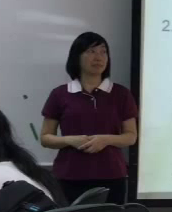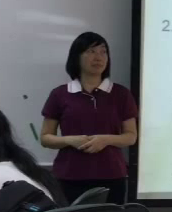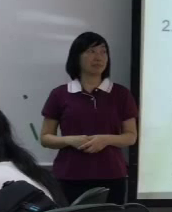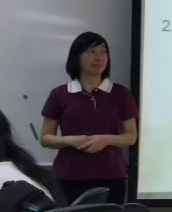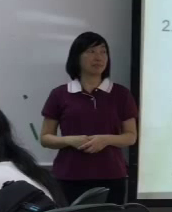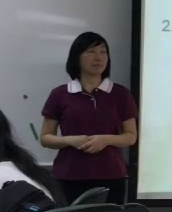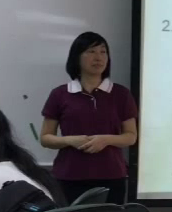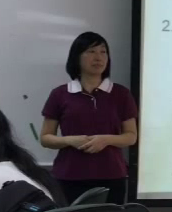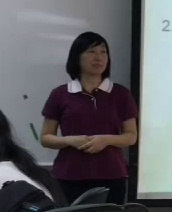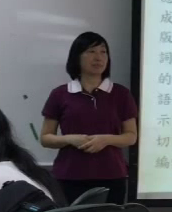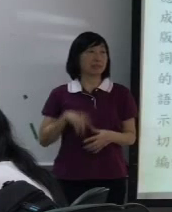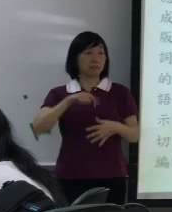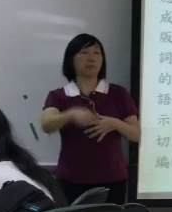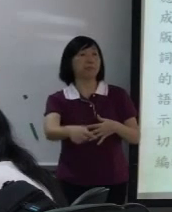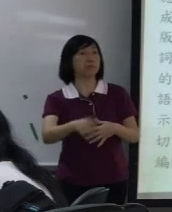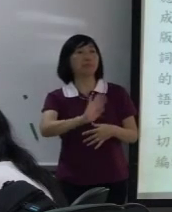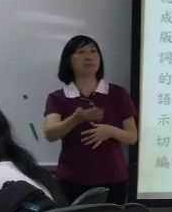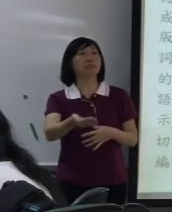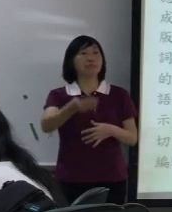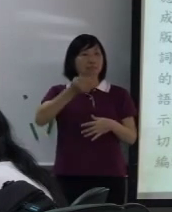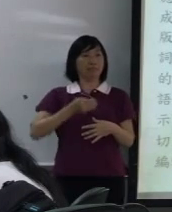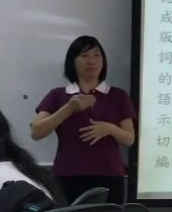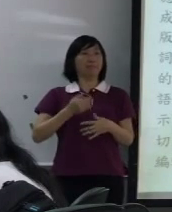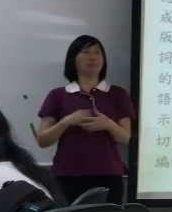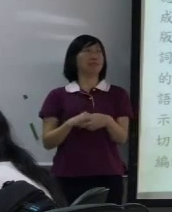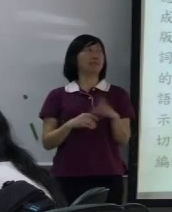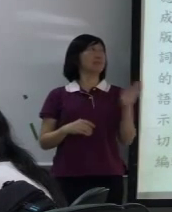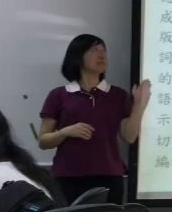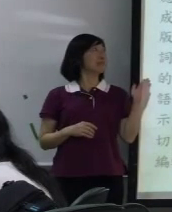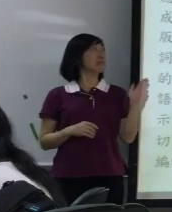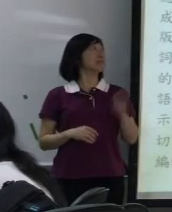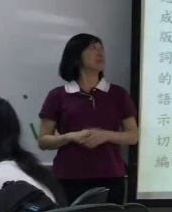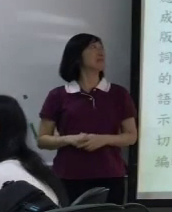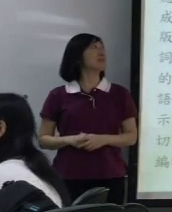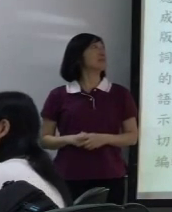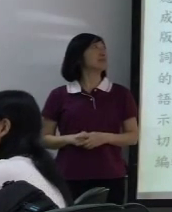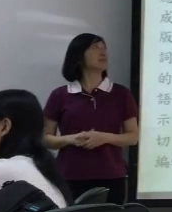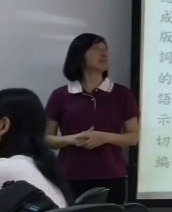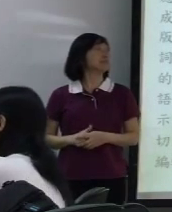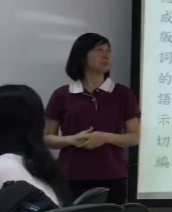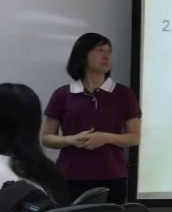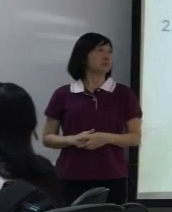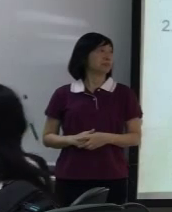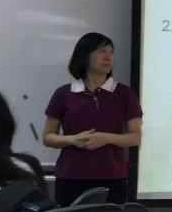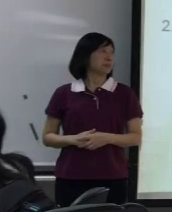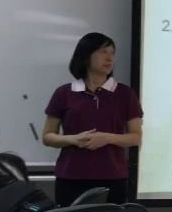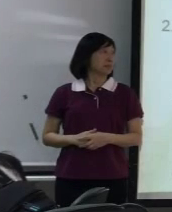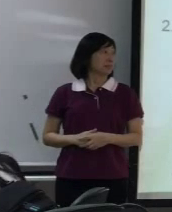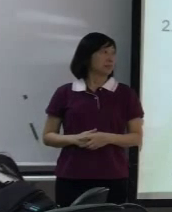好，下一张呢，就 是，